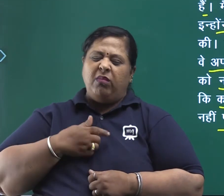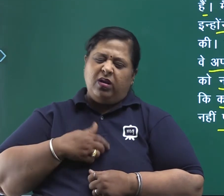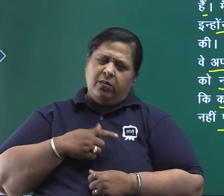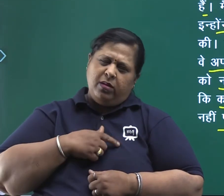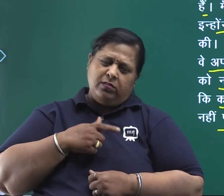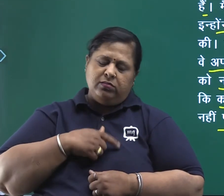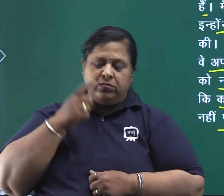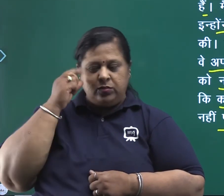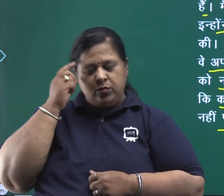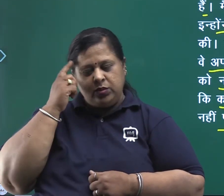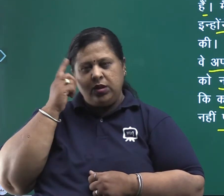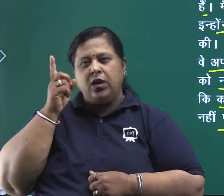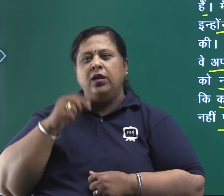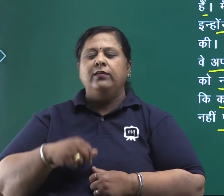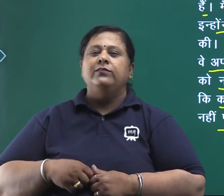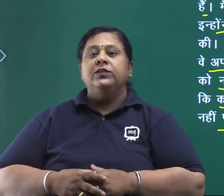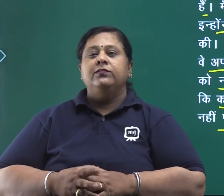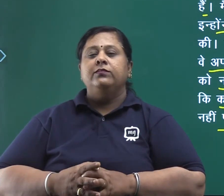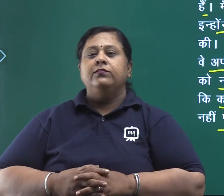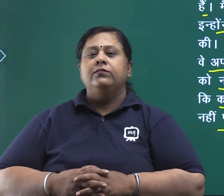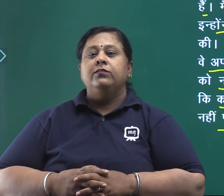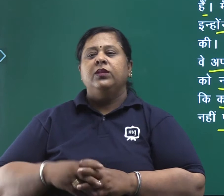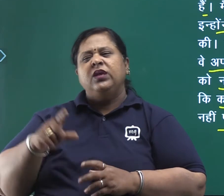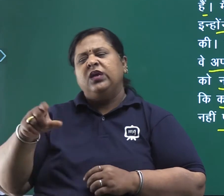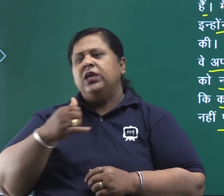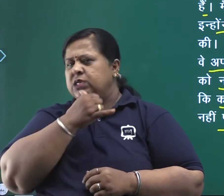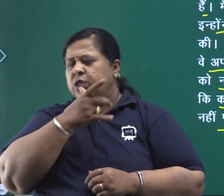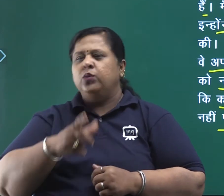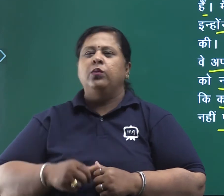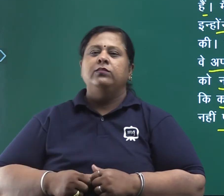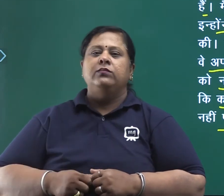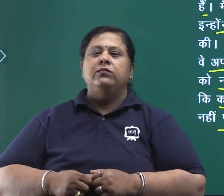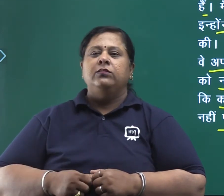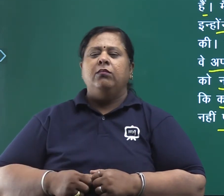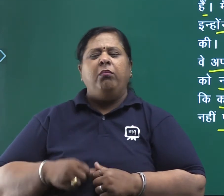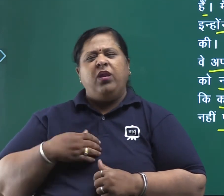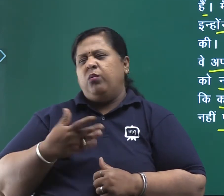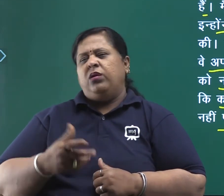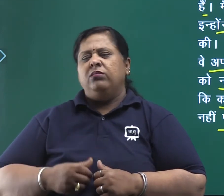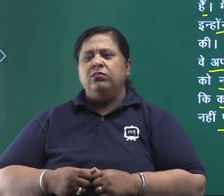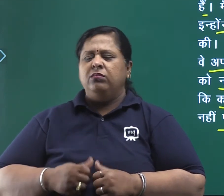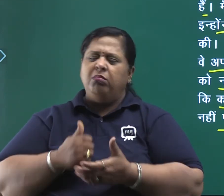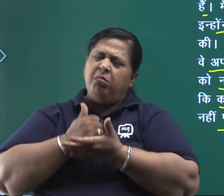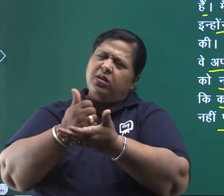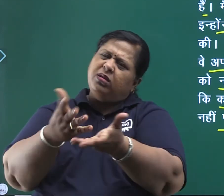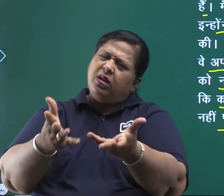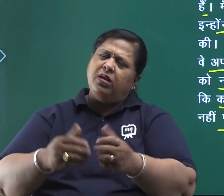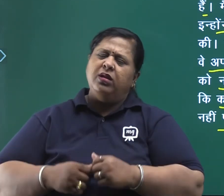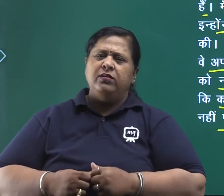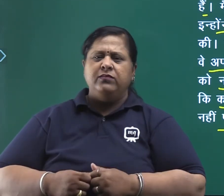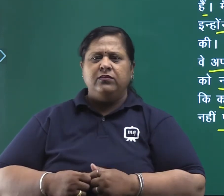मन सोचने लगे कि कृष्ण ने तो मेरी कोई मदद ही नहीं